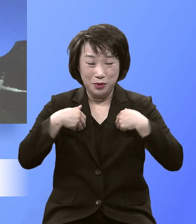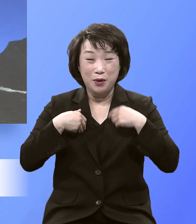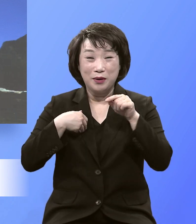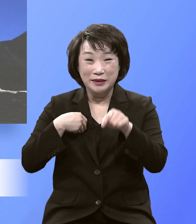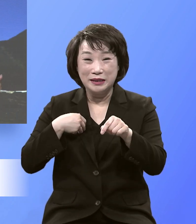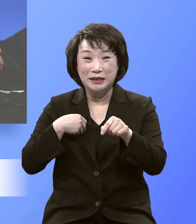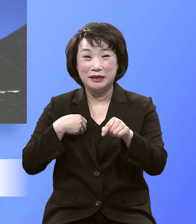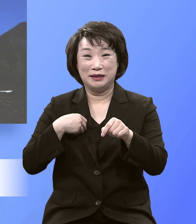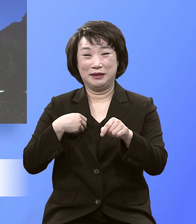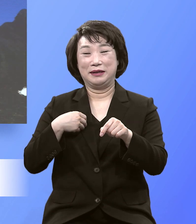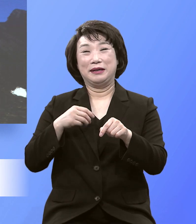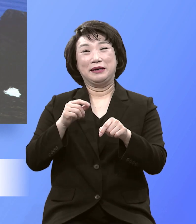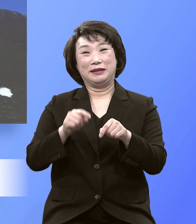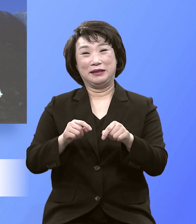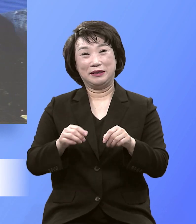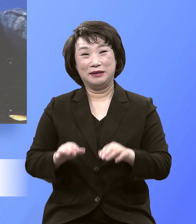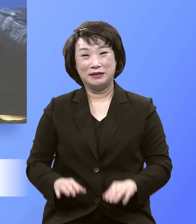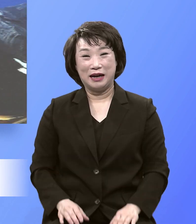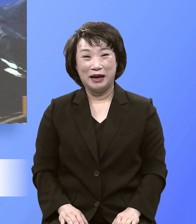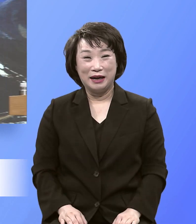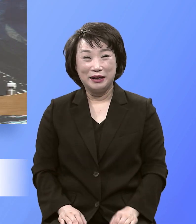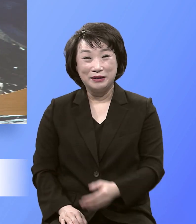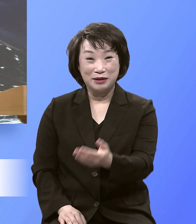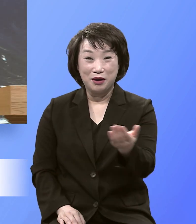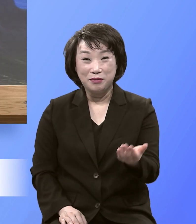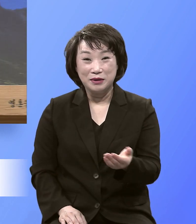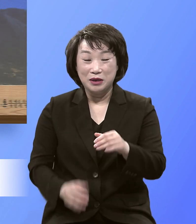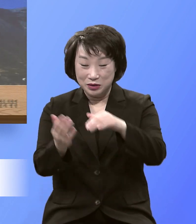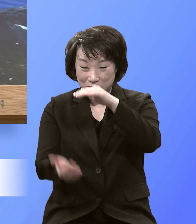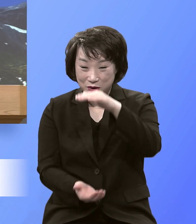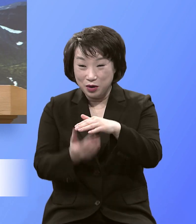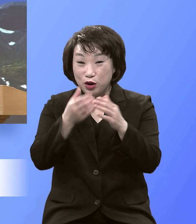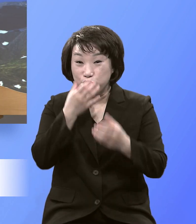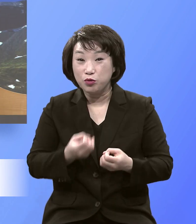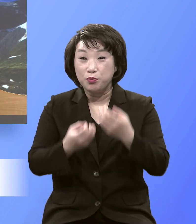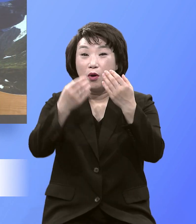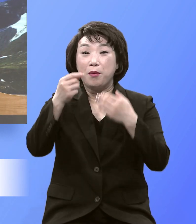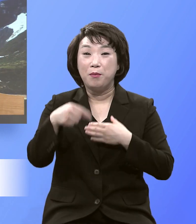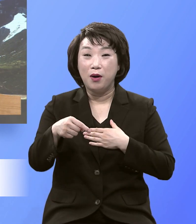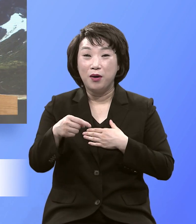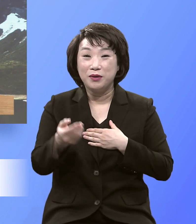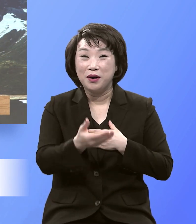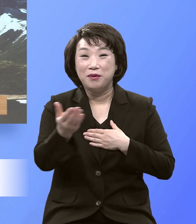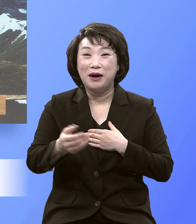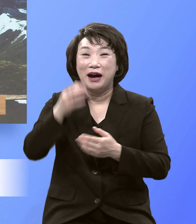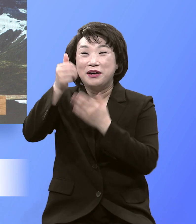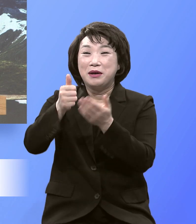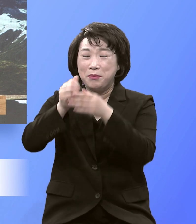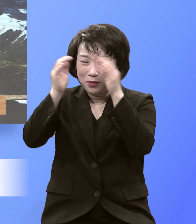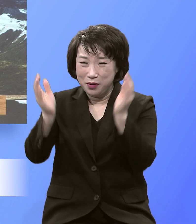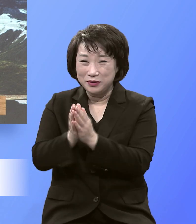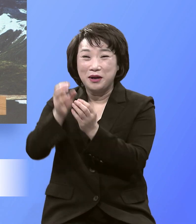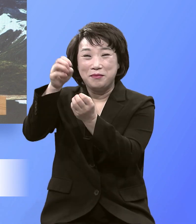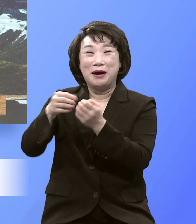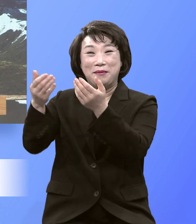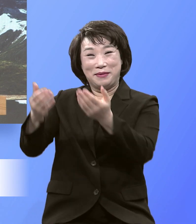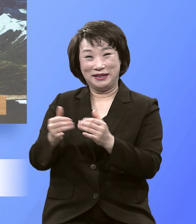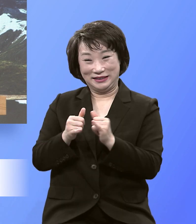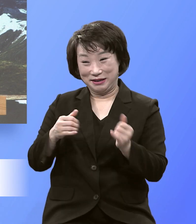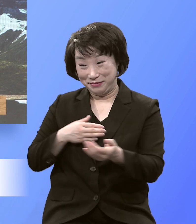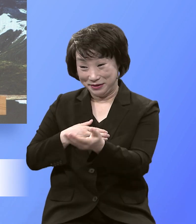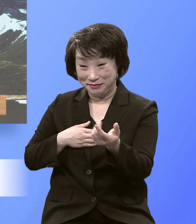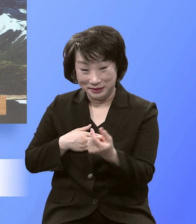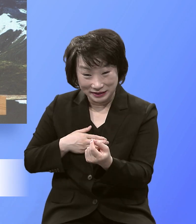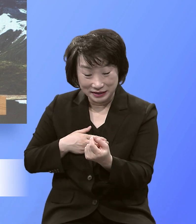된다. 그래서 최고의 축복이 뭐냐? 상속받은 사람.